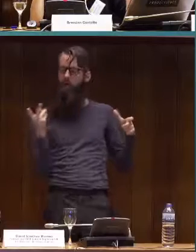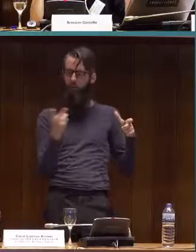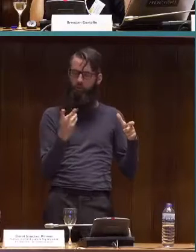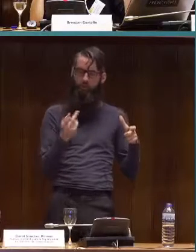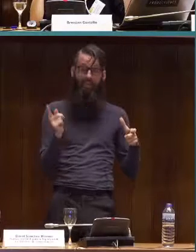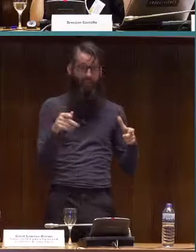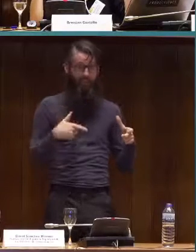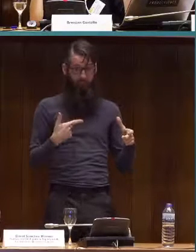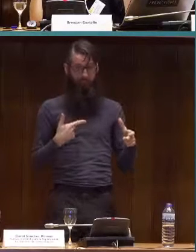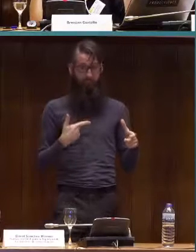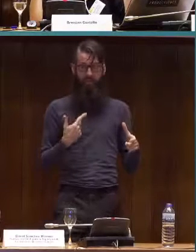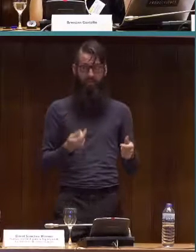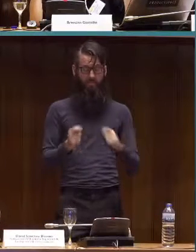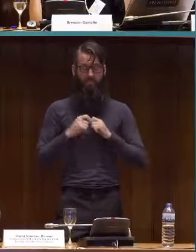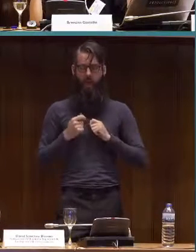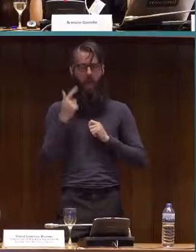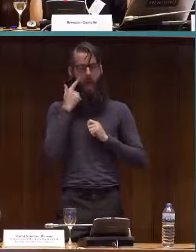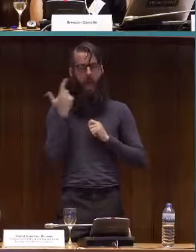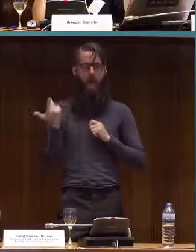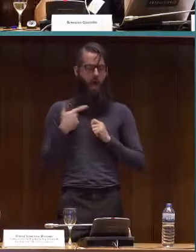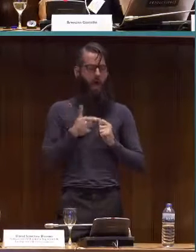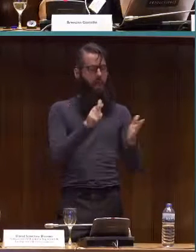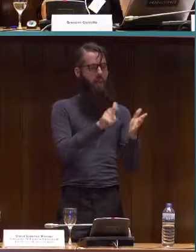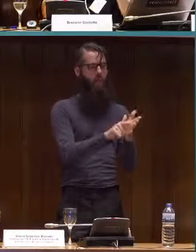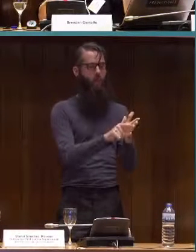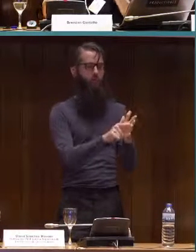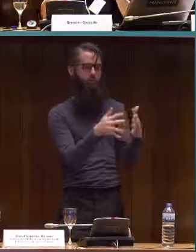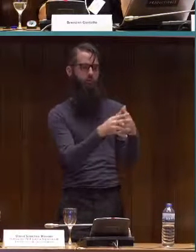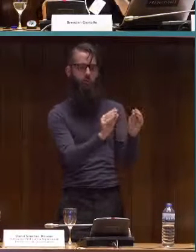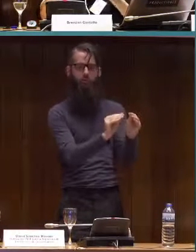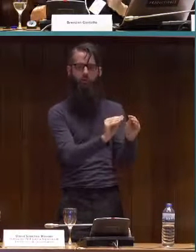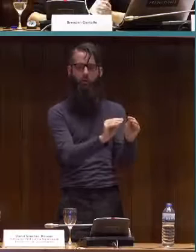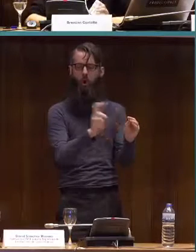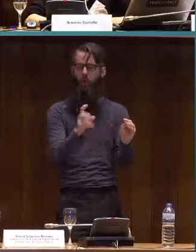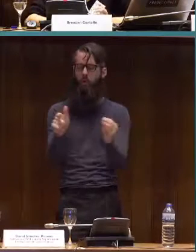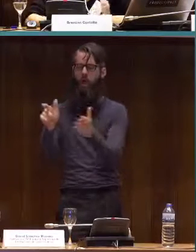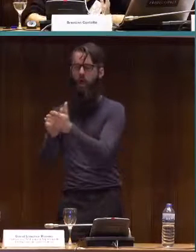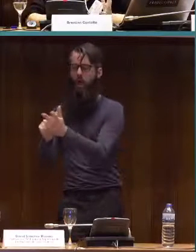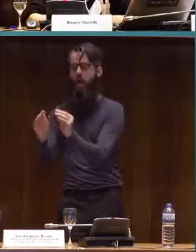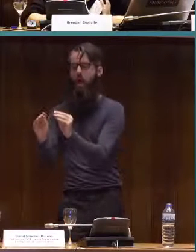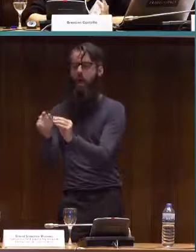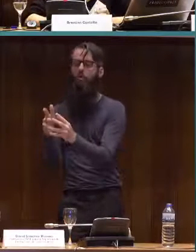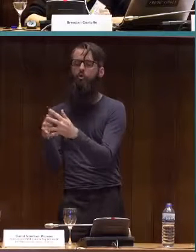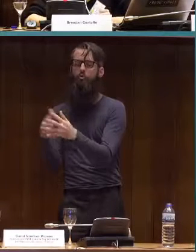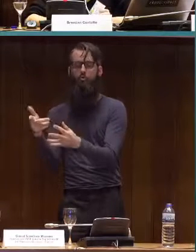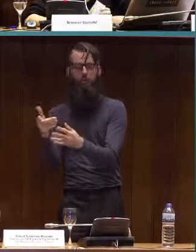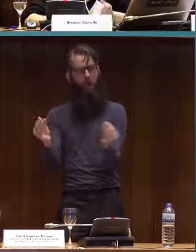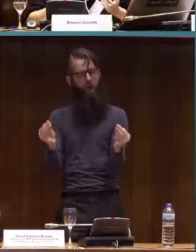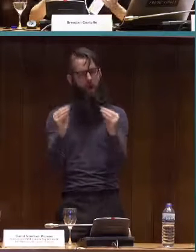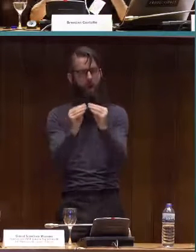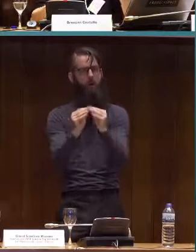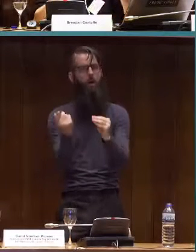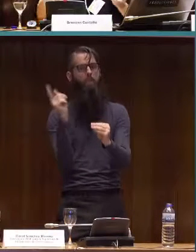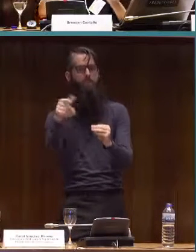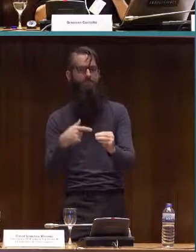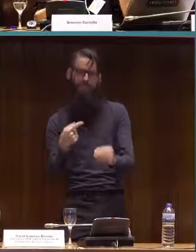querido dar una perspectiva contrastiva y ver qué pasa en dos lenguas de signos históricamente relacionadas,